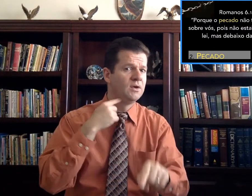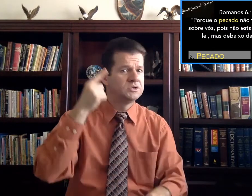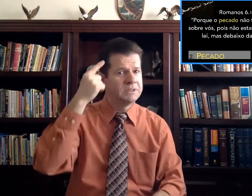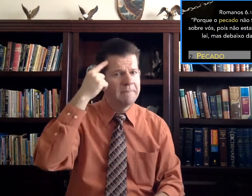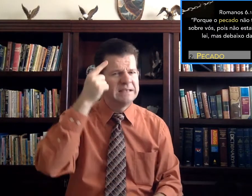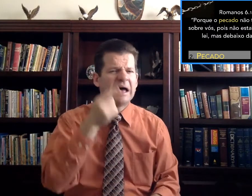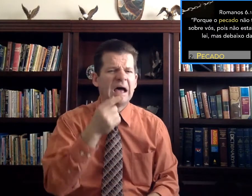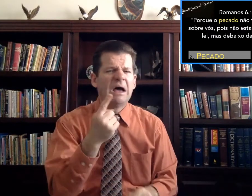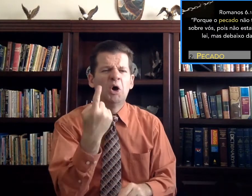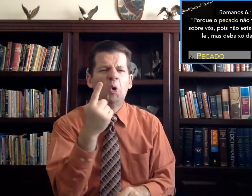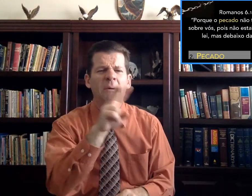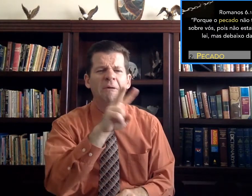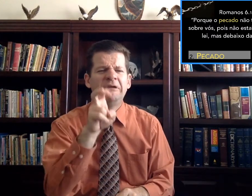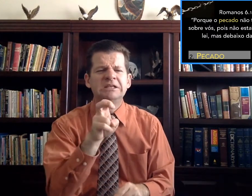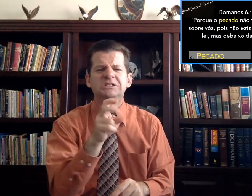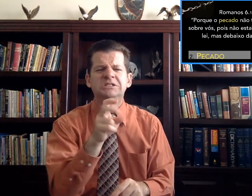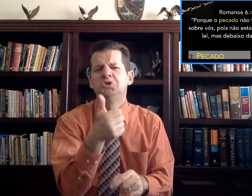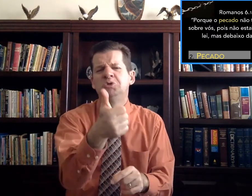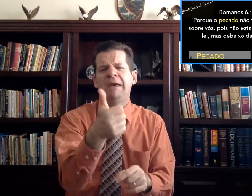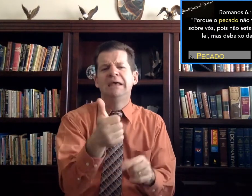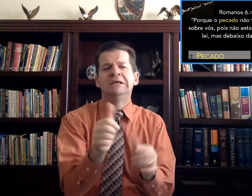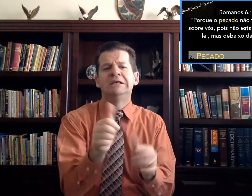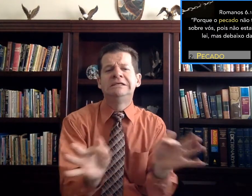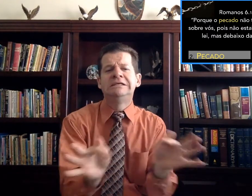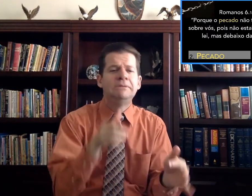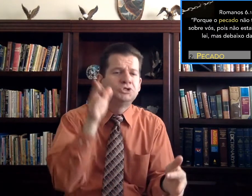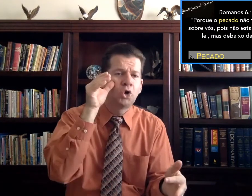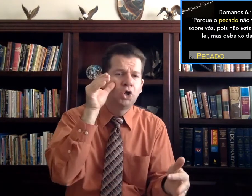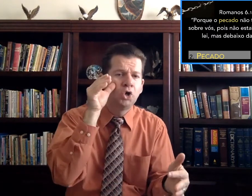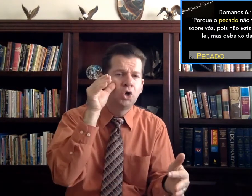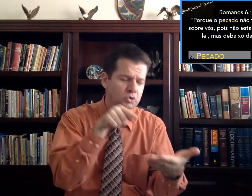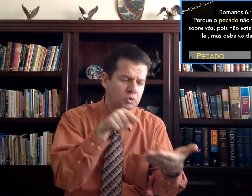você pensa, uma vez, tudo bem, simples, só curioso.